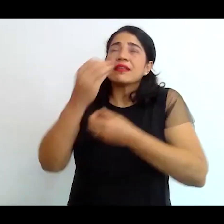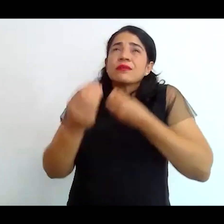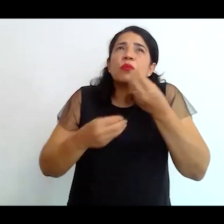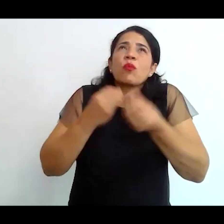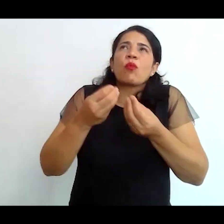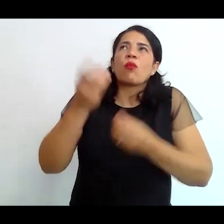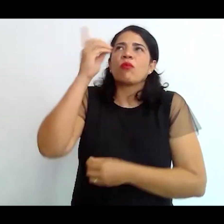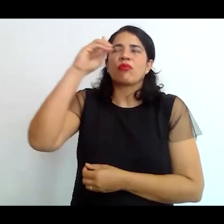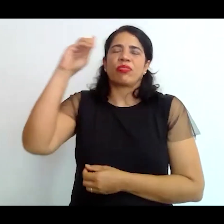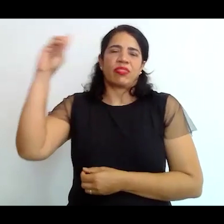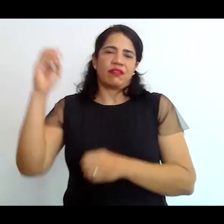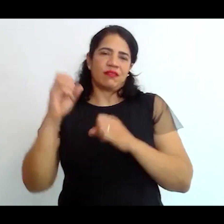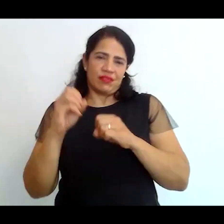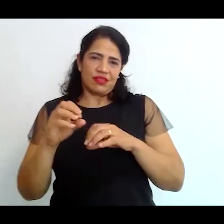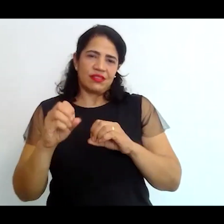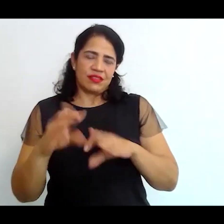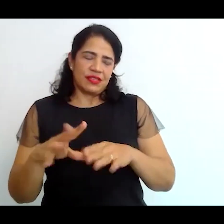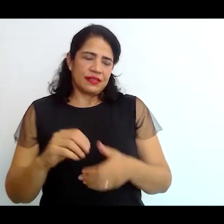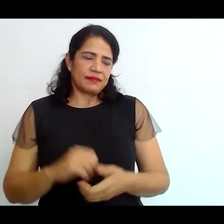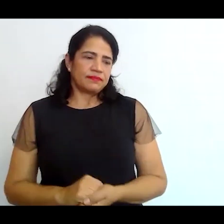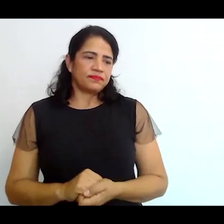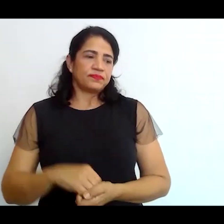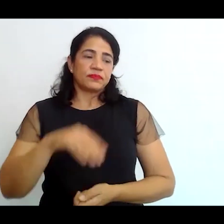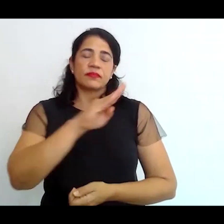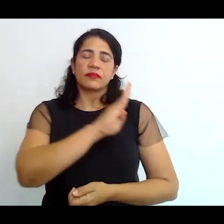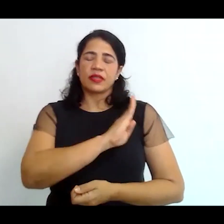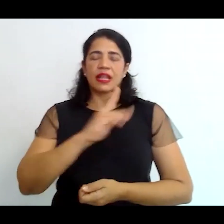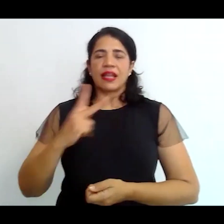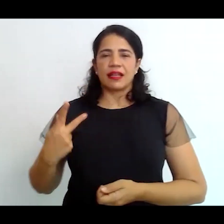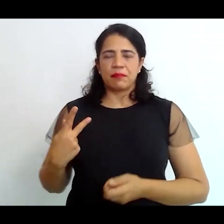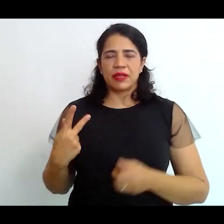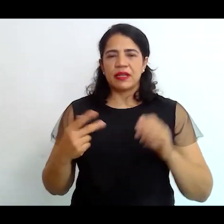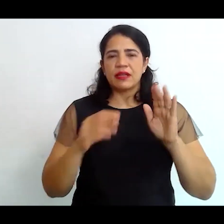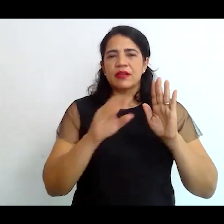Senhor Jesus, me perdoe, está avançando um pouquinho.